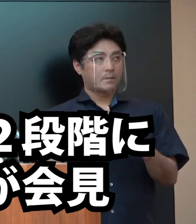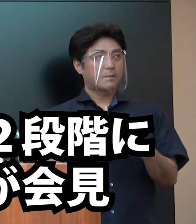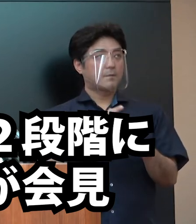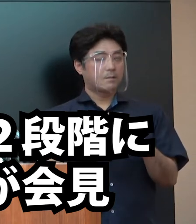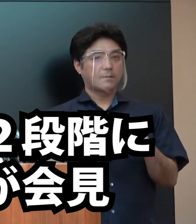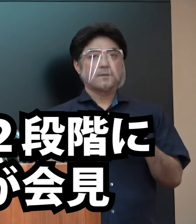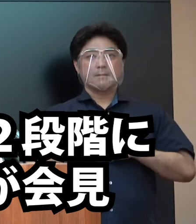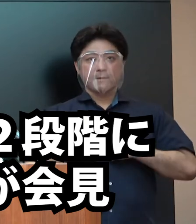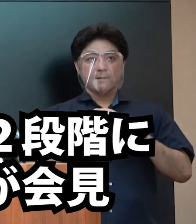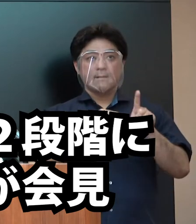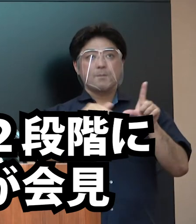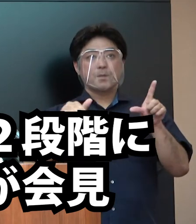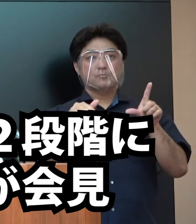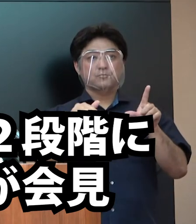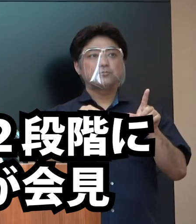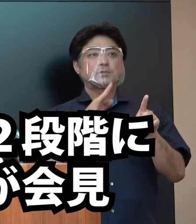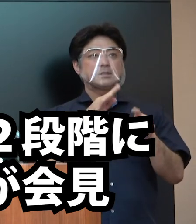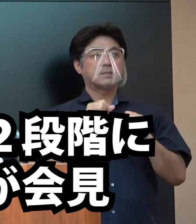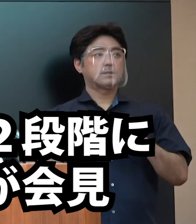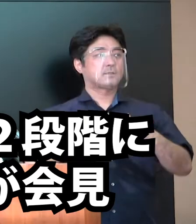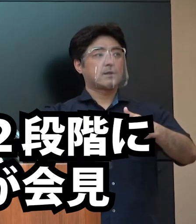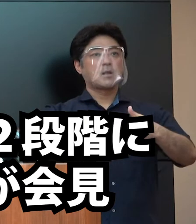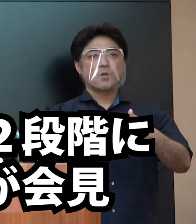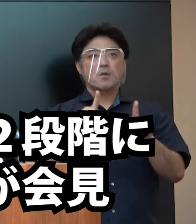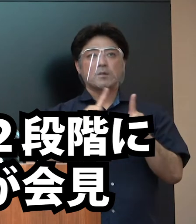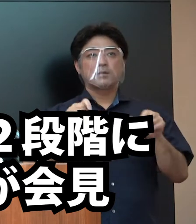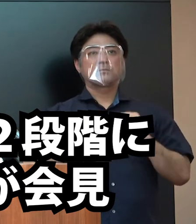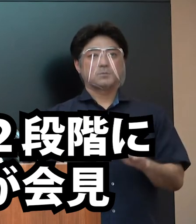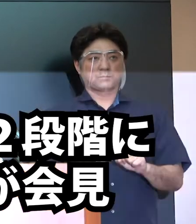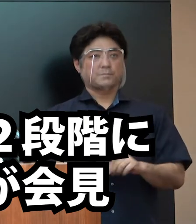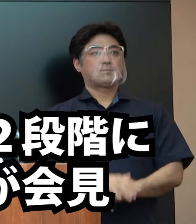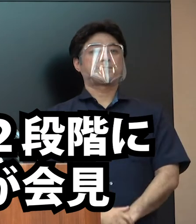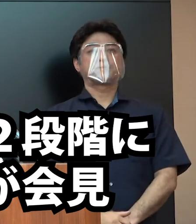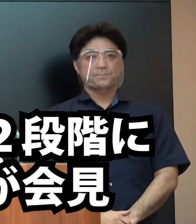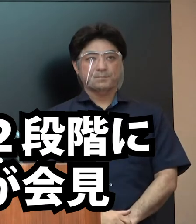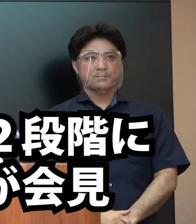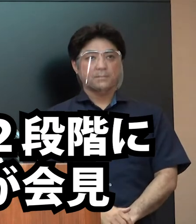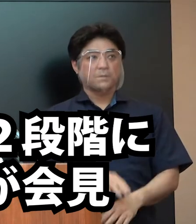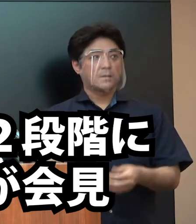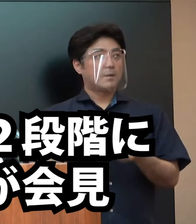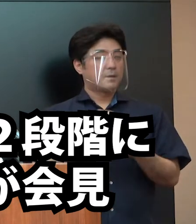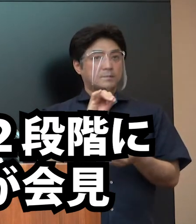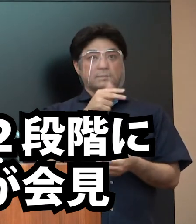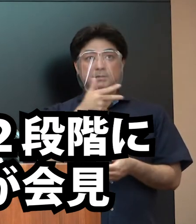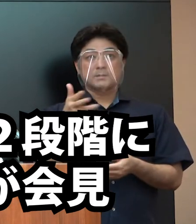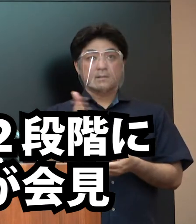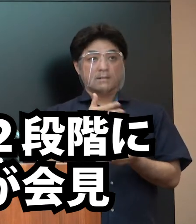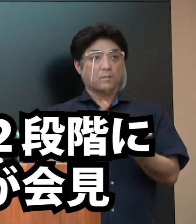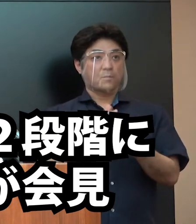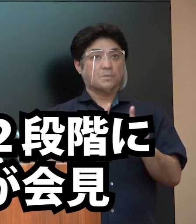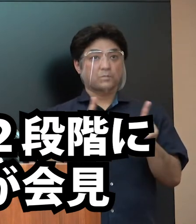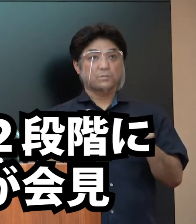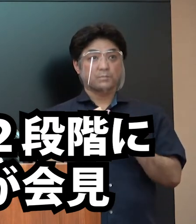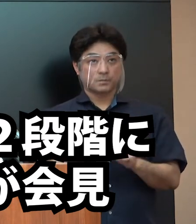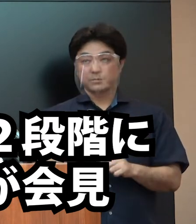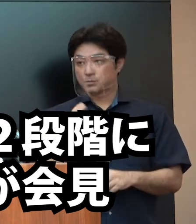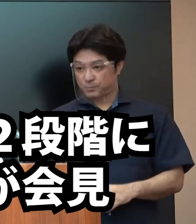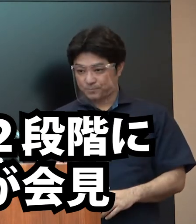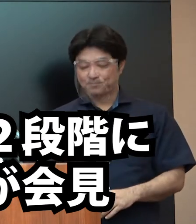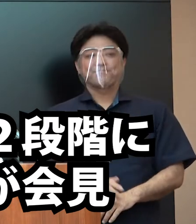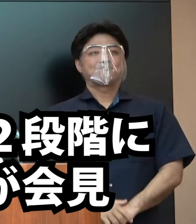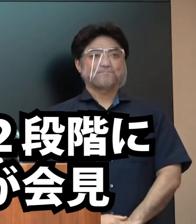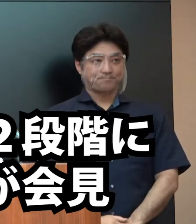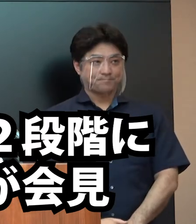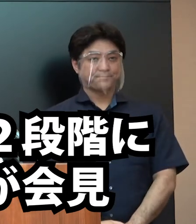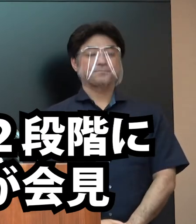警戒レベルに応じた実施内容についての知事会見を始めます。知事からコメントをお願いします。 はい、